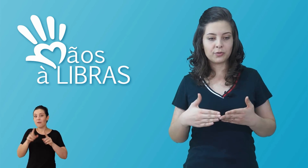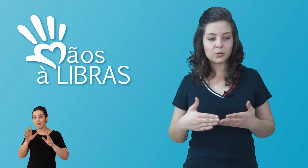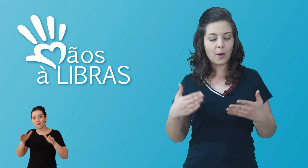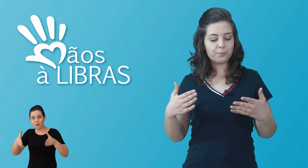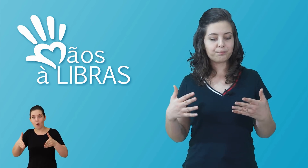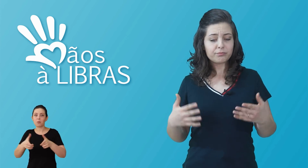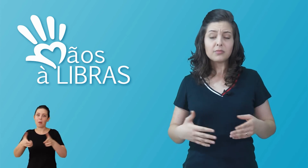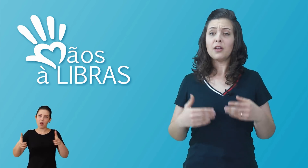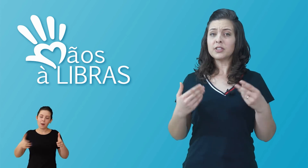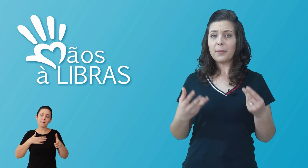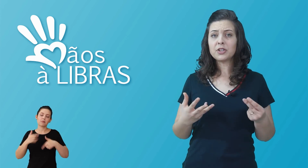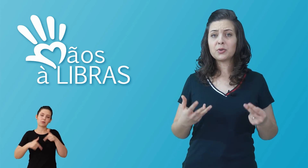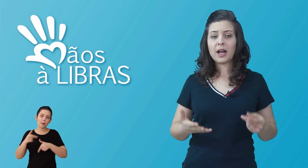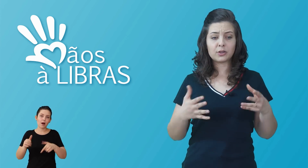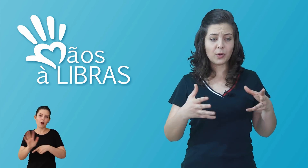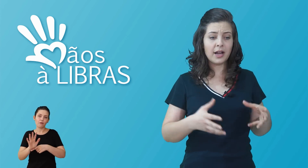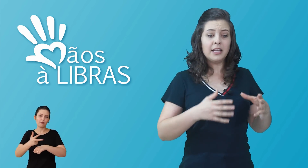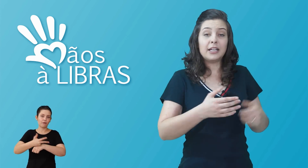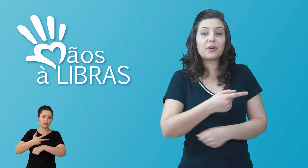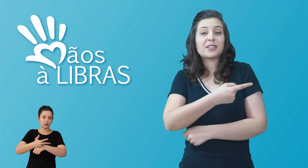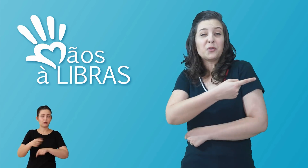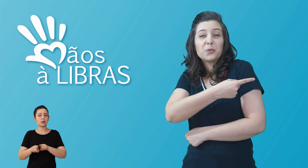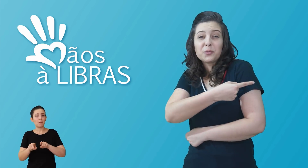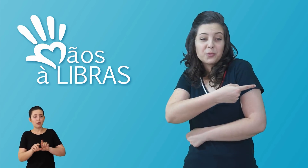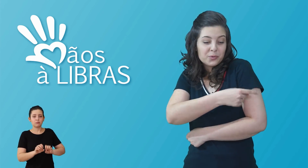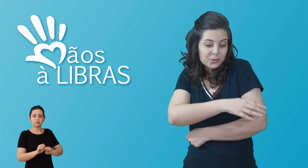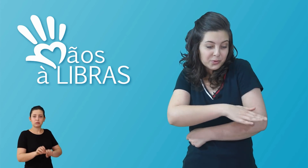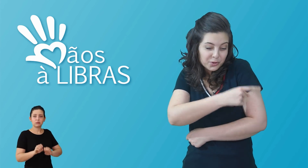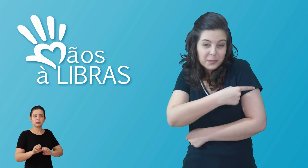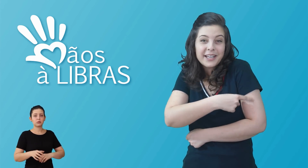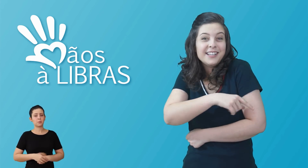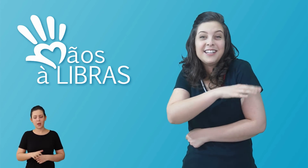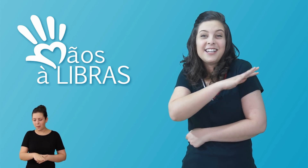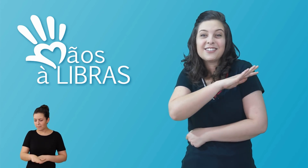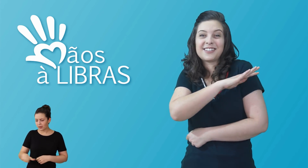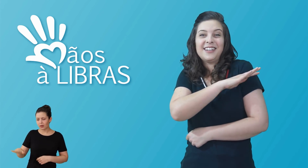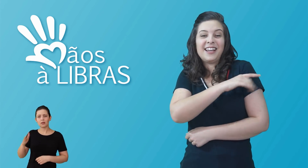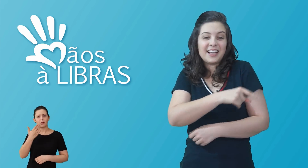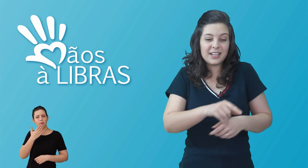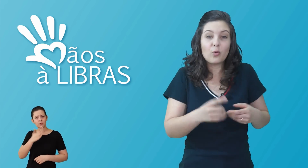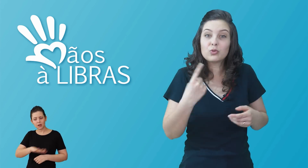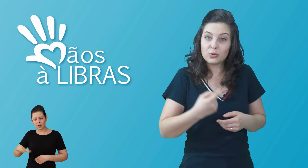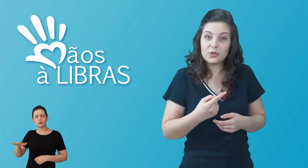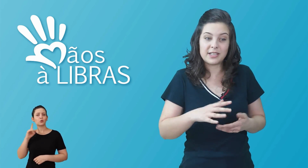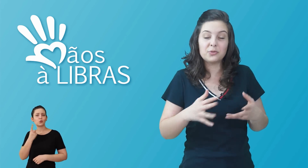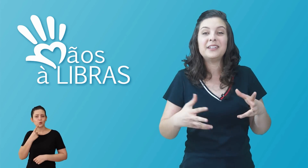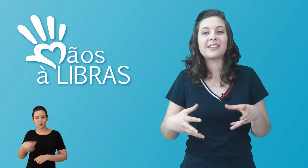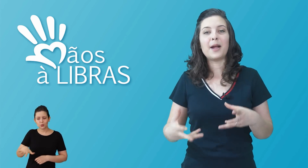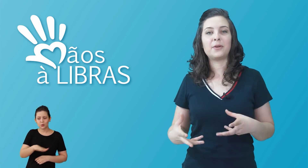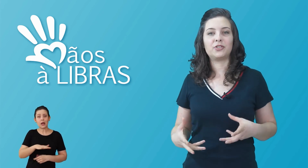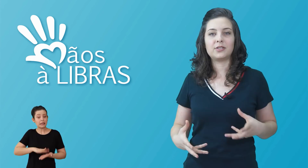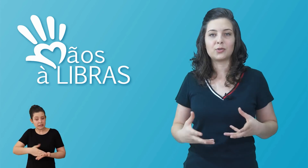é audiovisual. Você pode atuar na educação dos pequenininhos, né, ali com surdos,